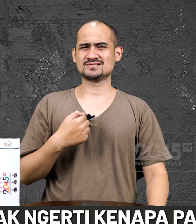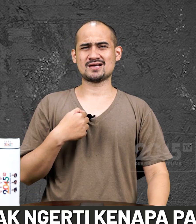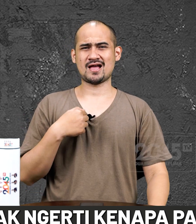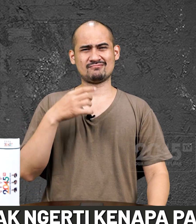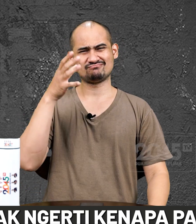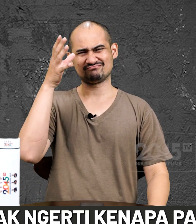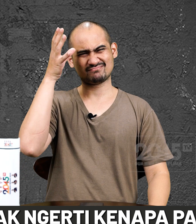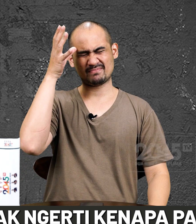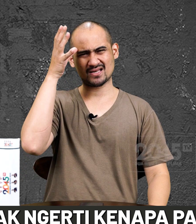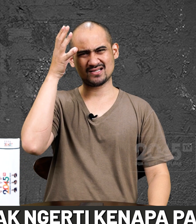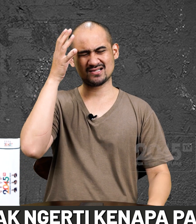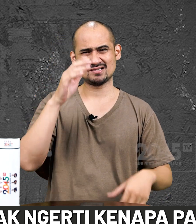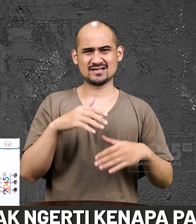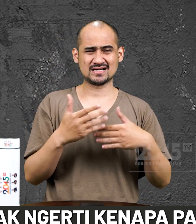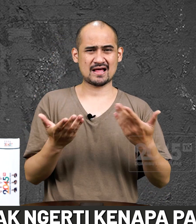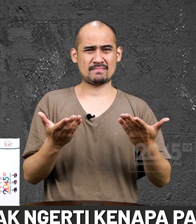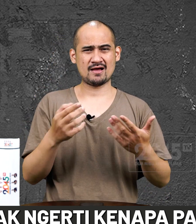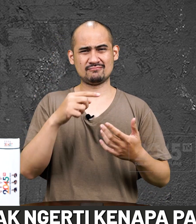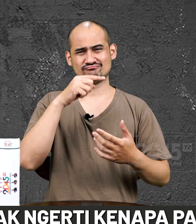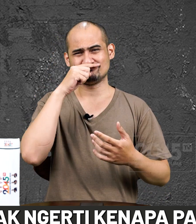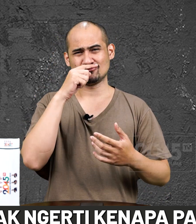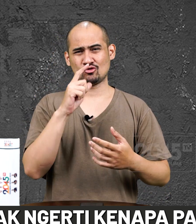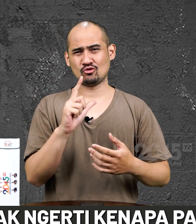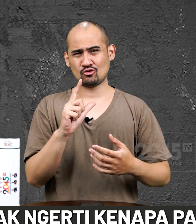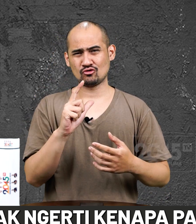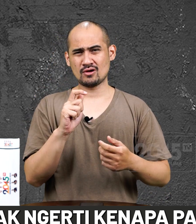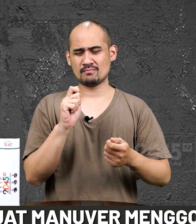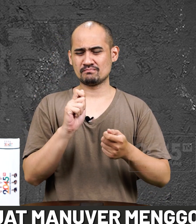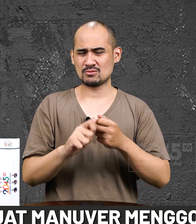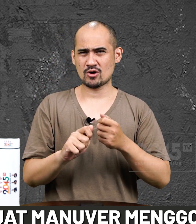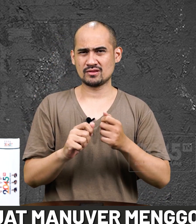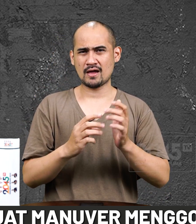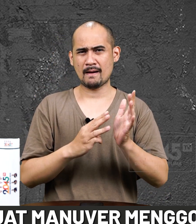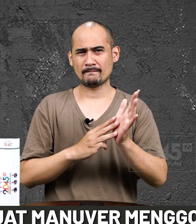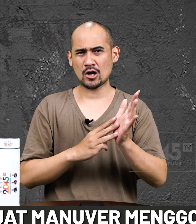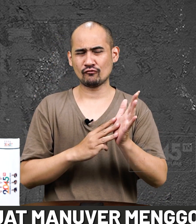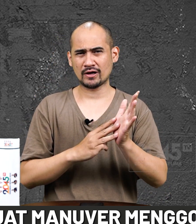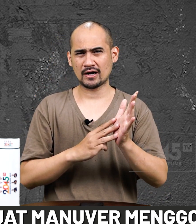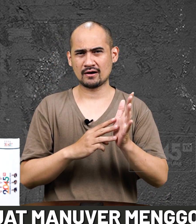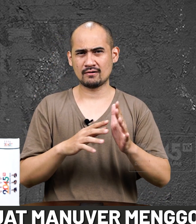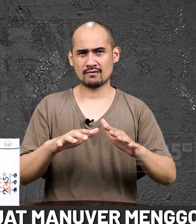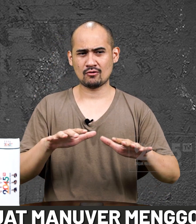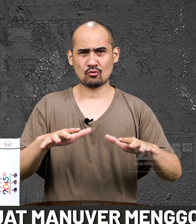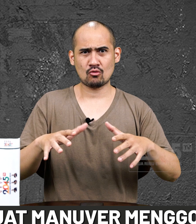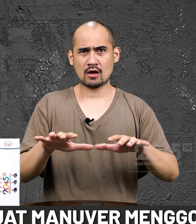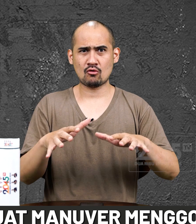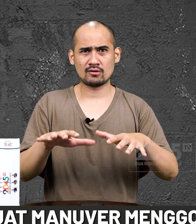Tonan gak ngerti kenapa Pak Luhut membuat manuver menggoyang Partai Golkar di saat-saat akhir seperti sekarang